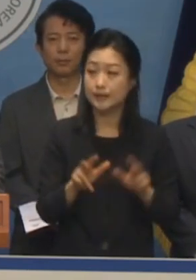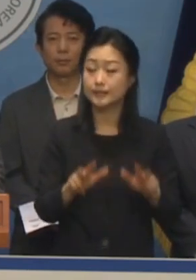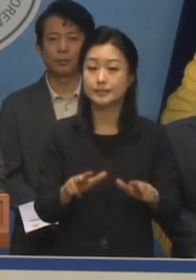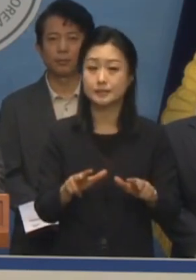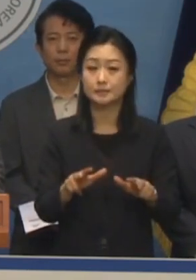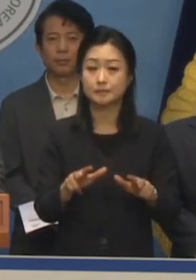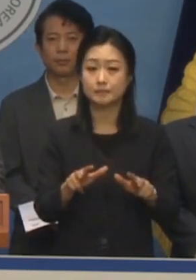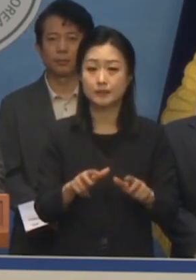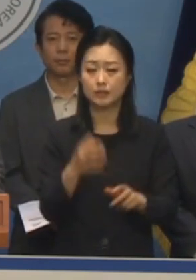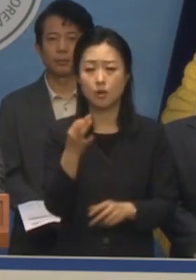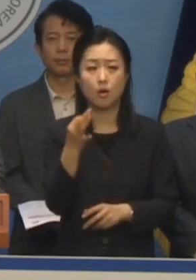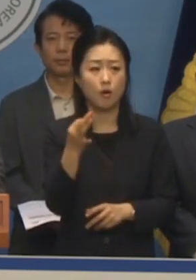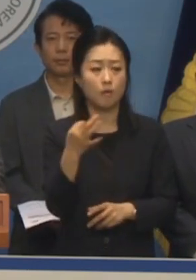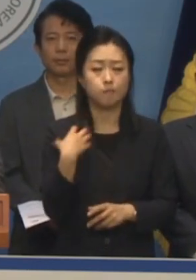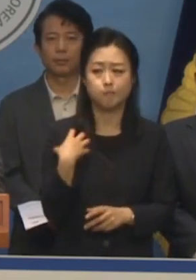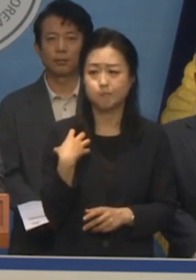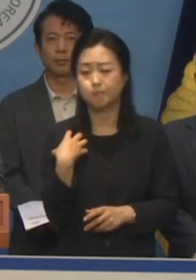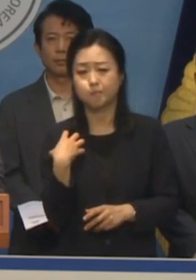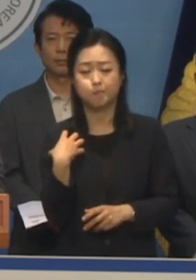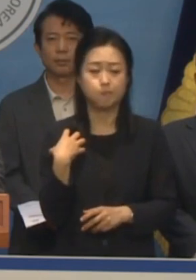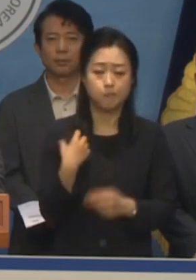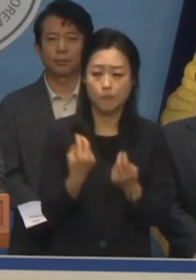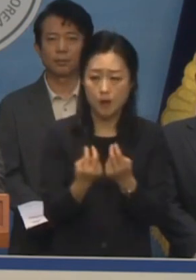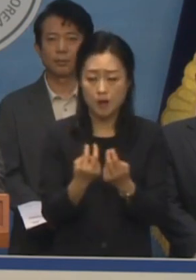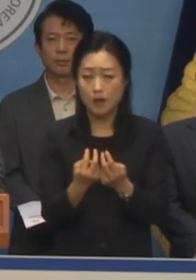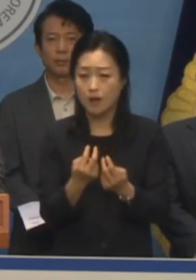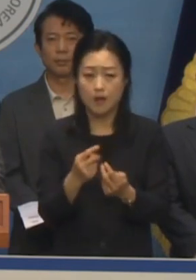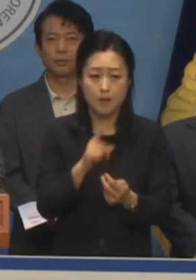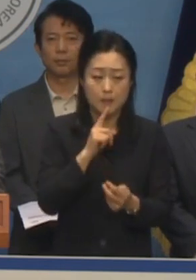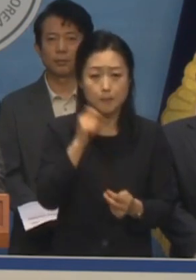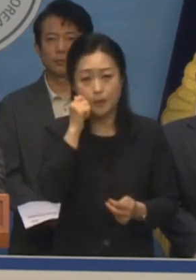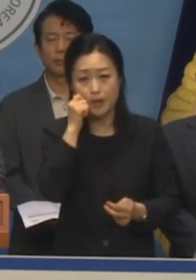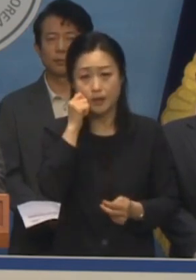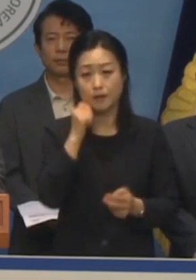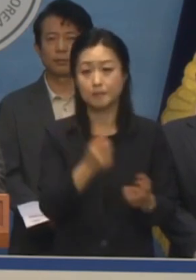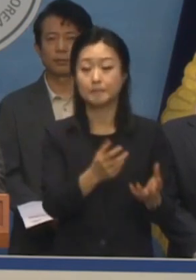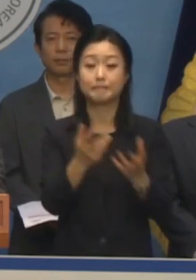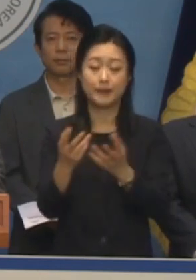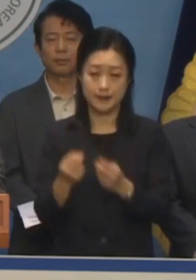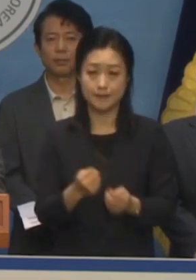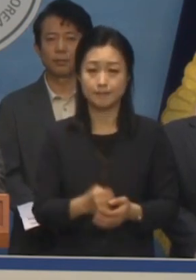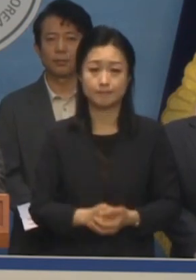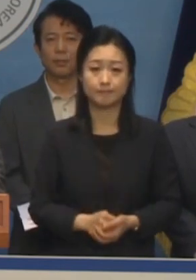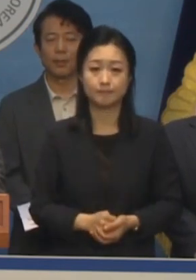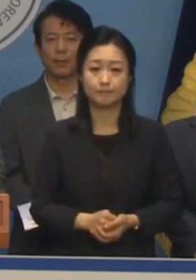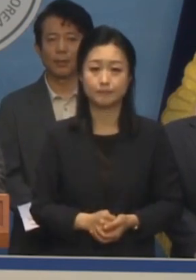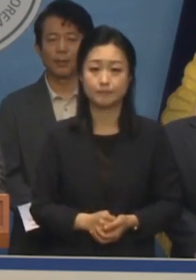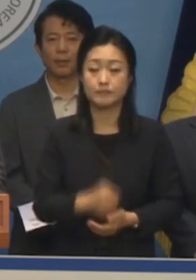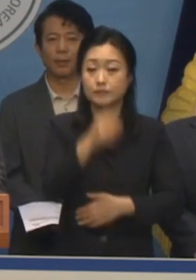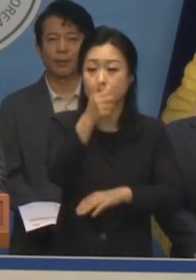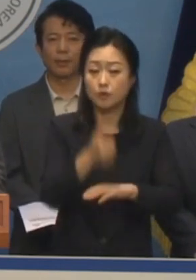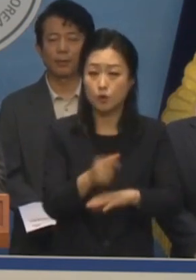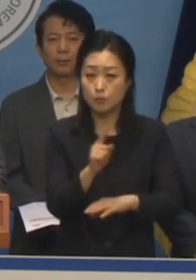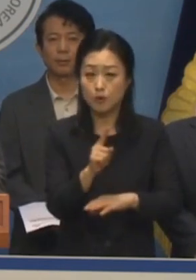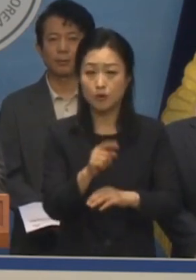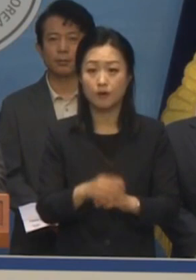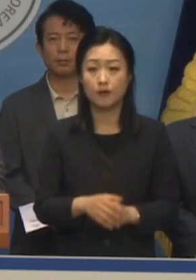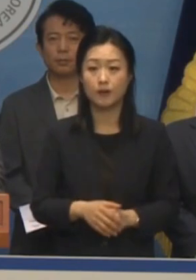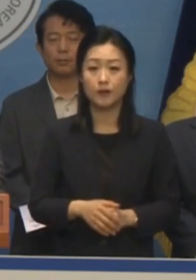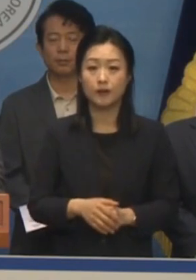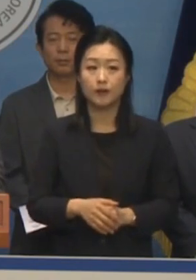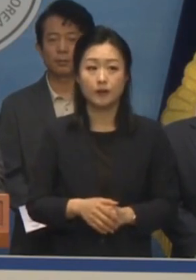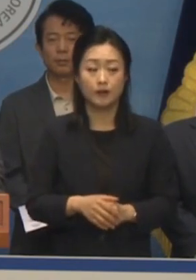당장 자금 압박으로 그 피해를 호소하지도 못하는 업체들이 수없이 많습니다. 결국